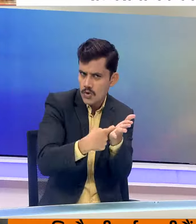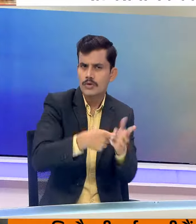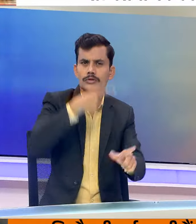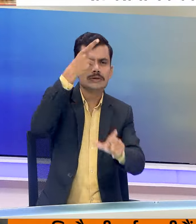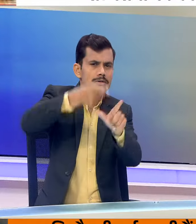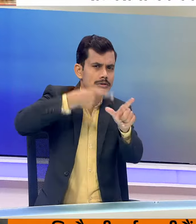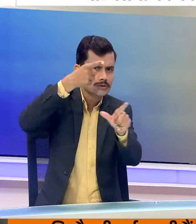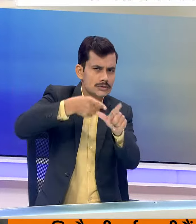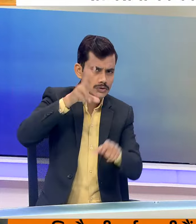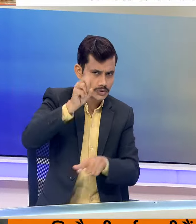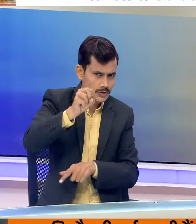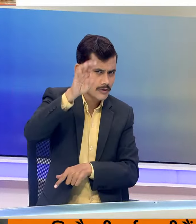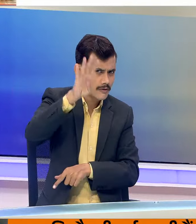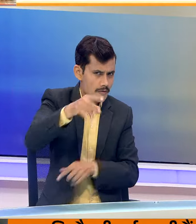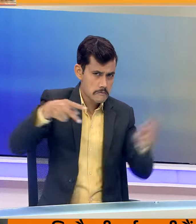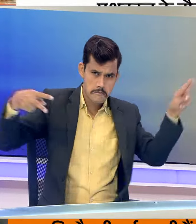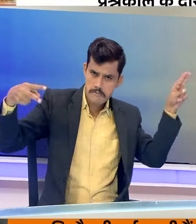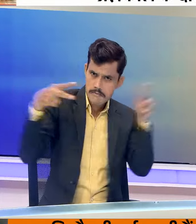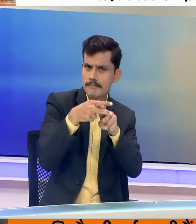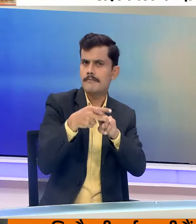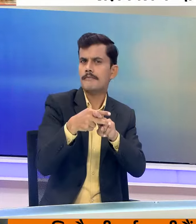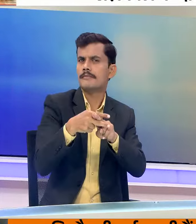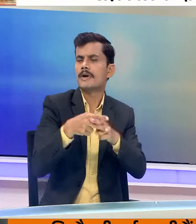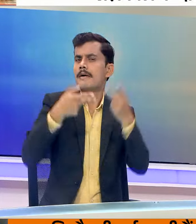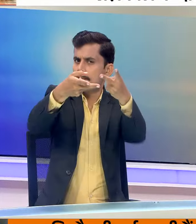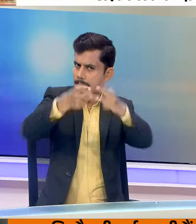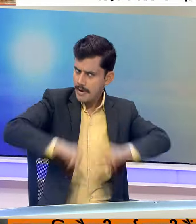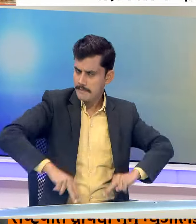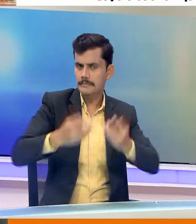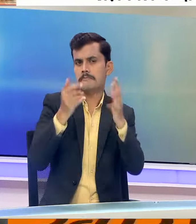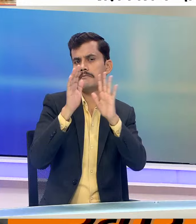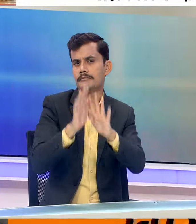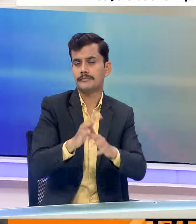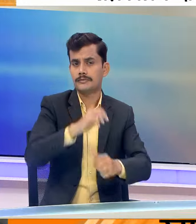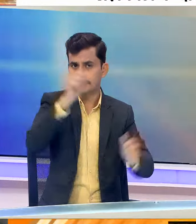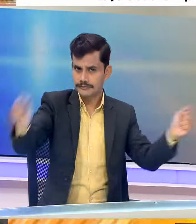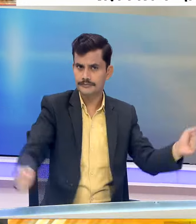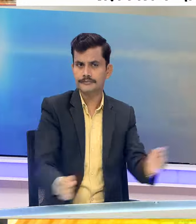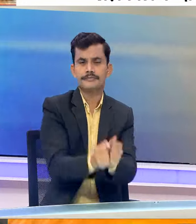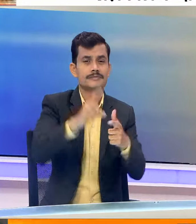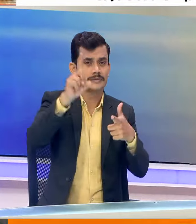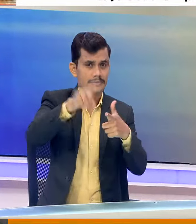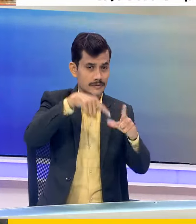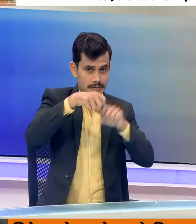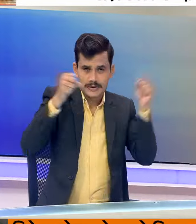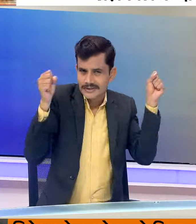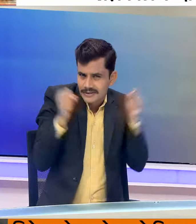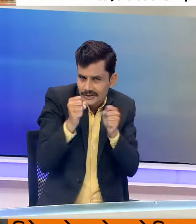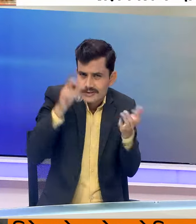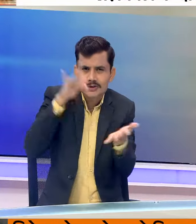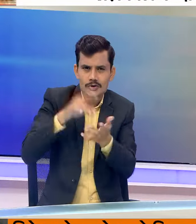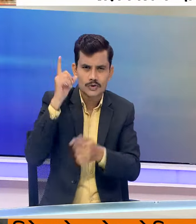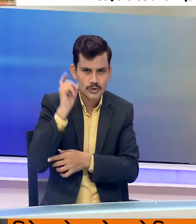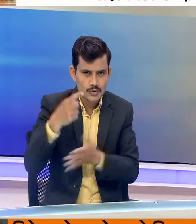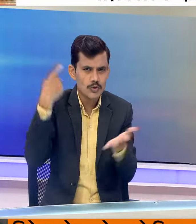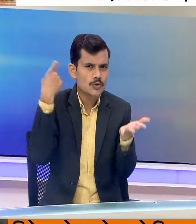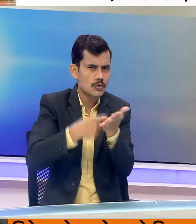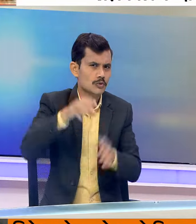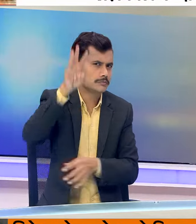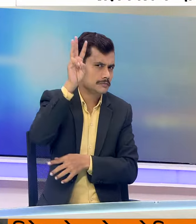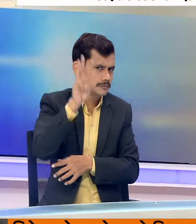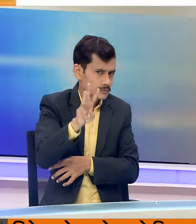की बेदखली विधेयक 2024 वापस लिया जाएगा। इसके साथ ही जम्मू कश्मीर विनियोग संख्याक 3 और 2